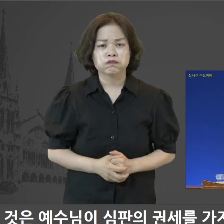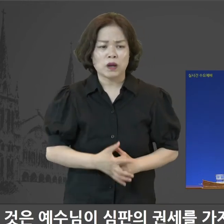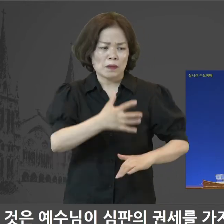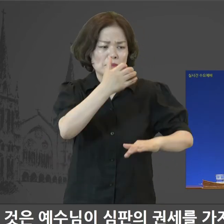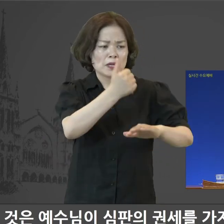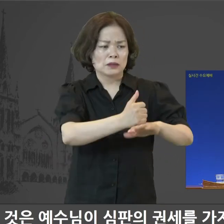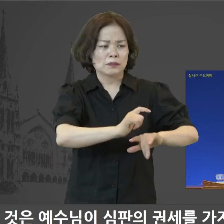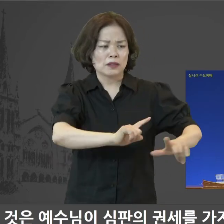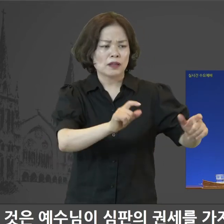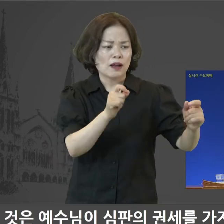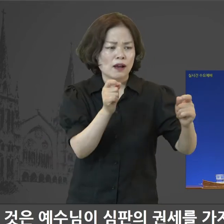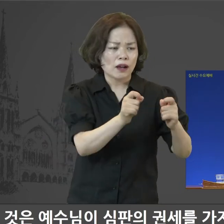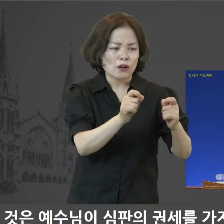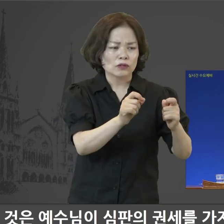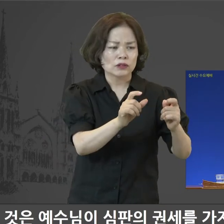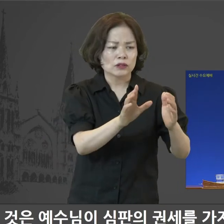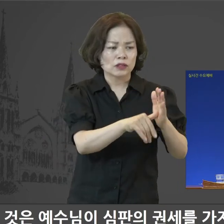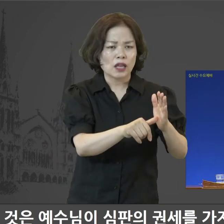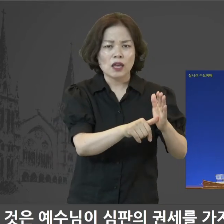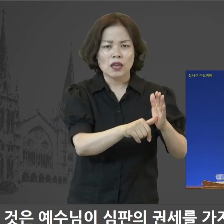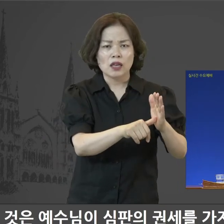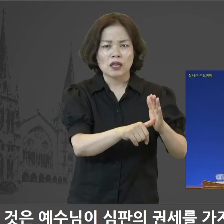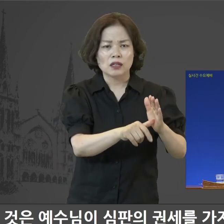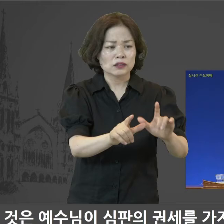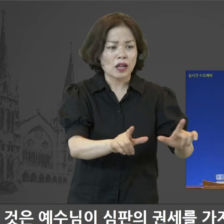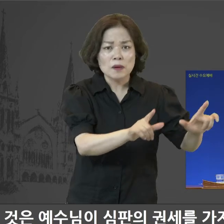마지막 날이 가까운 이때를 살아가면서도